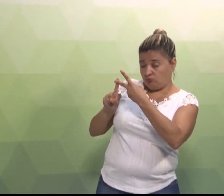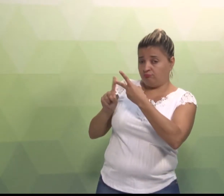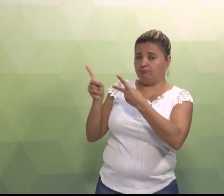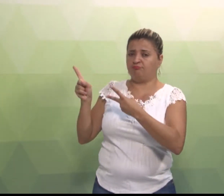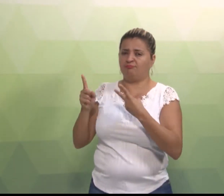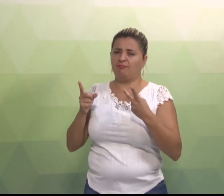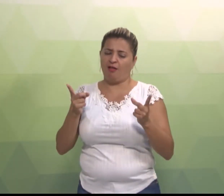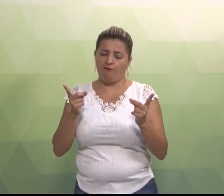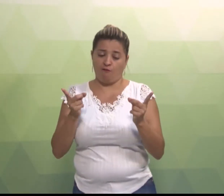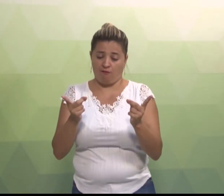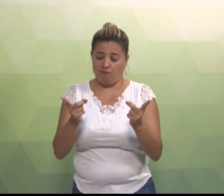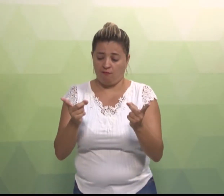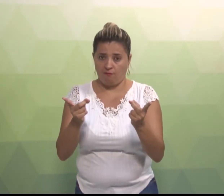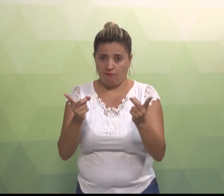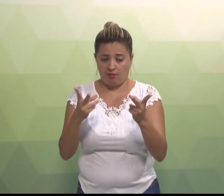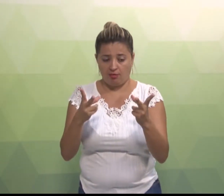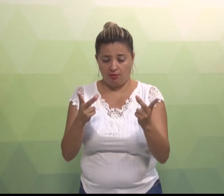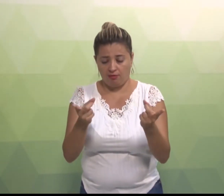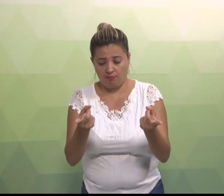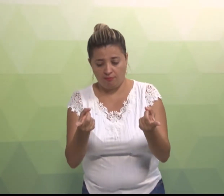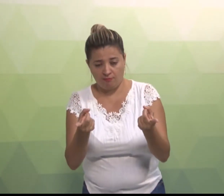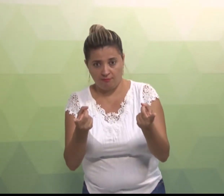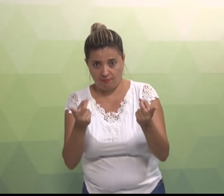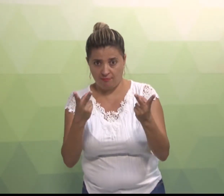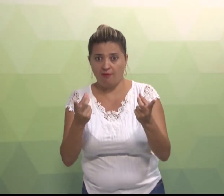frase, vender. Olha o sinal de vender.